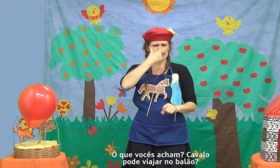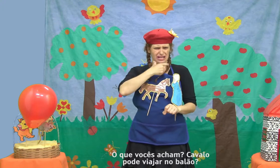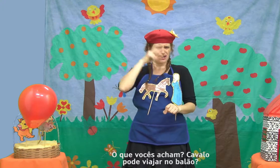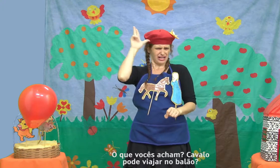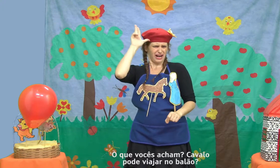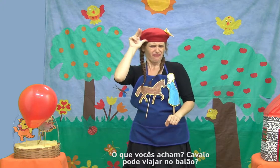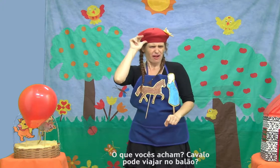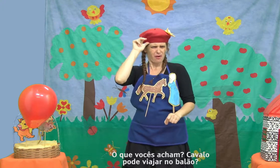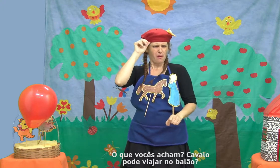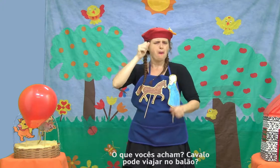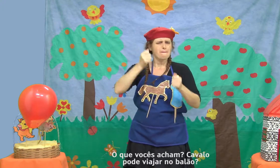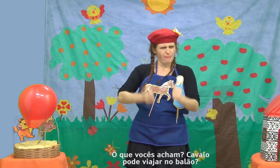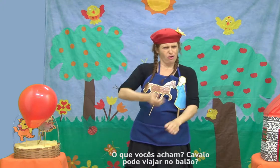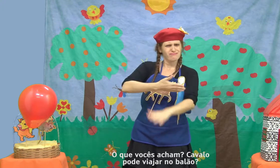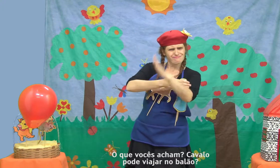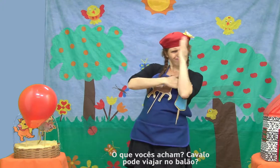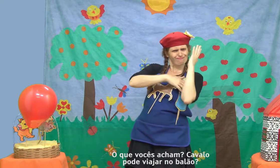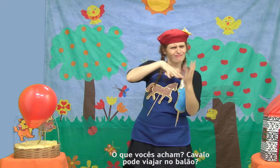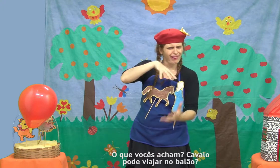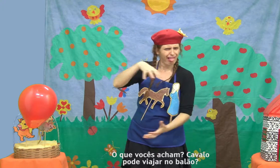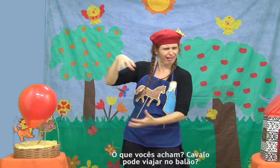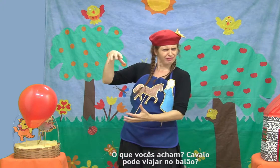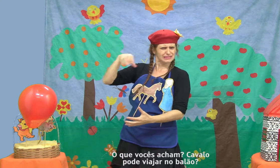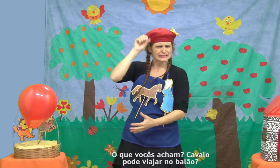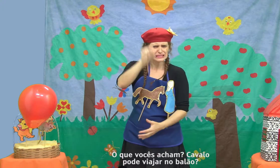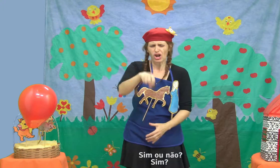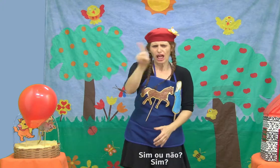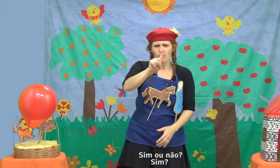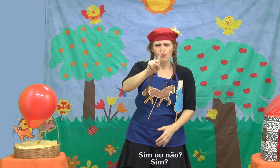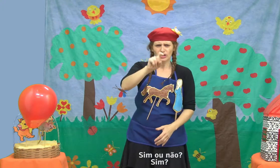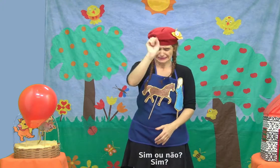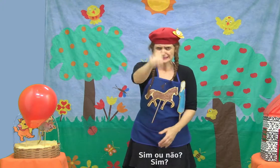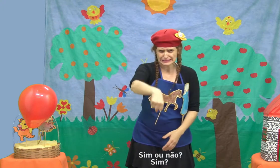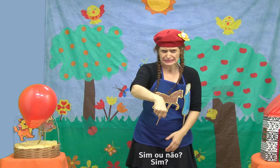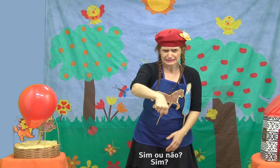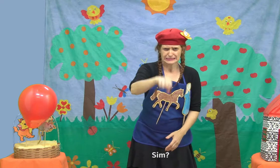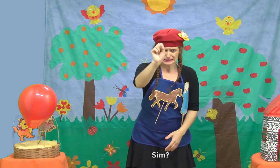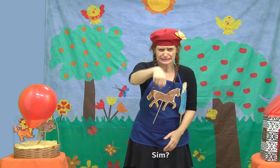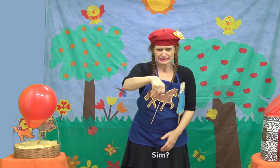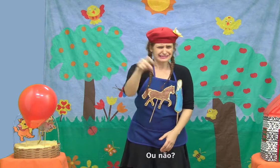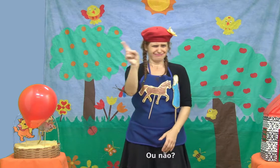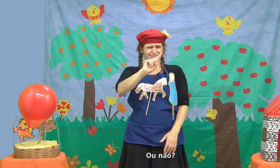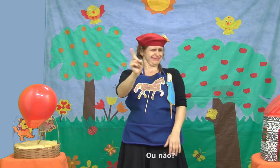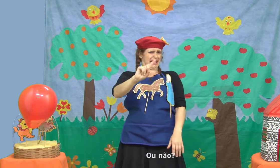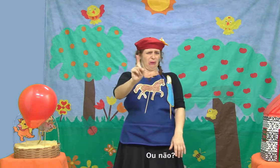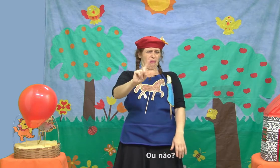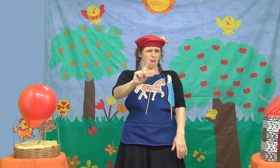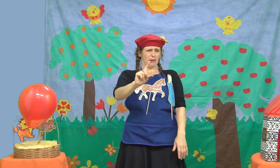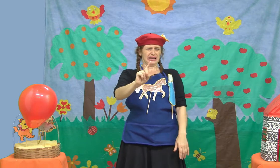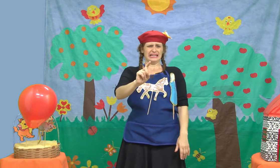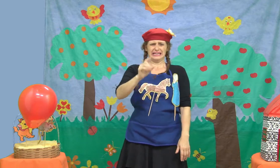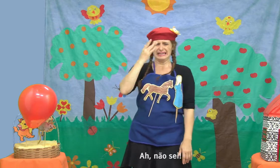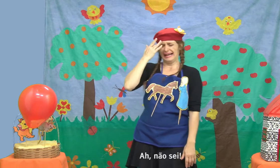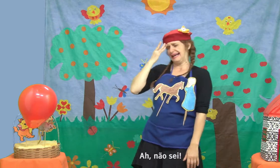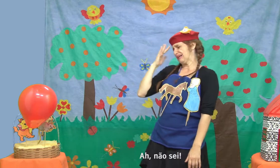vocês acham cavalo pode viajar no balãozinho não sim ou não ah não